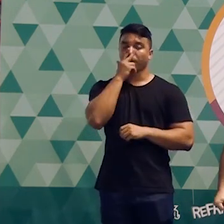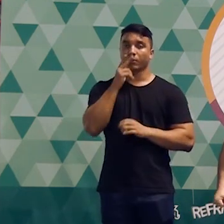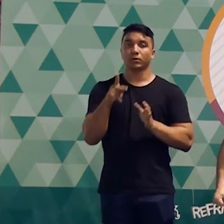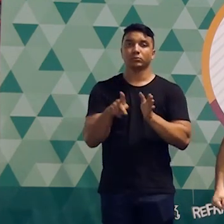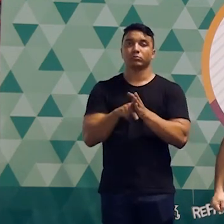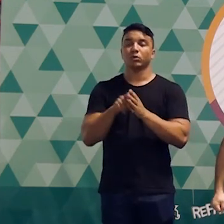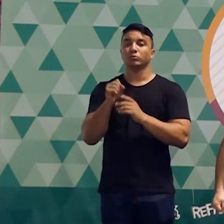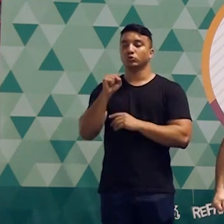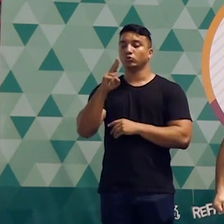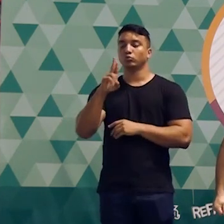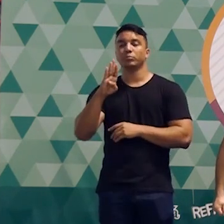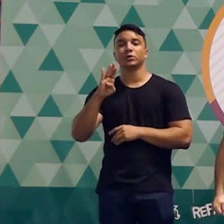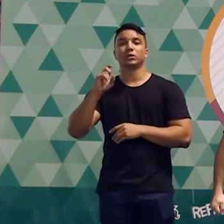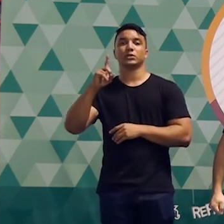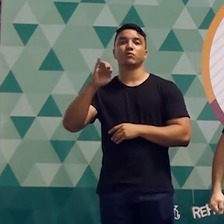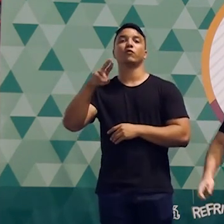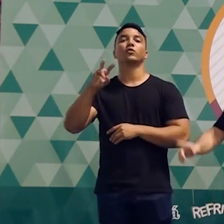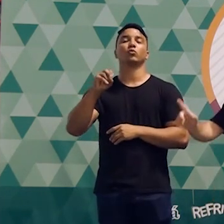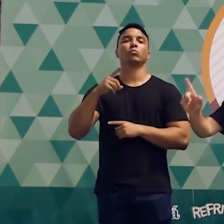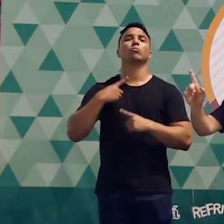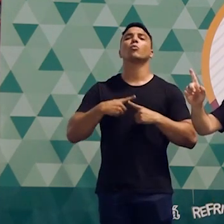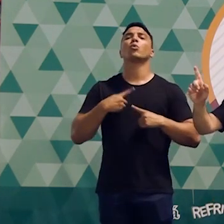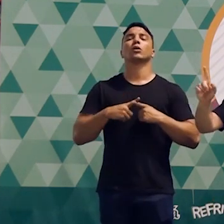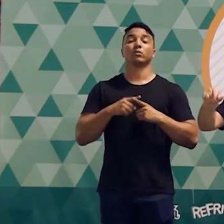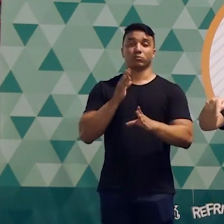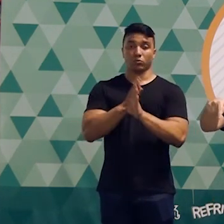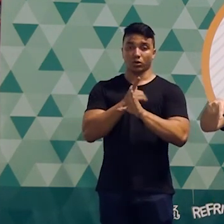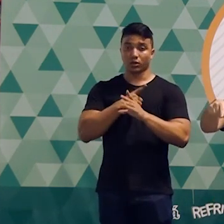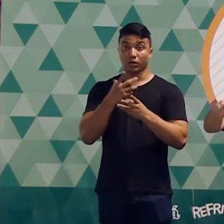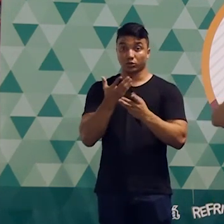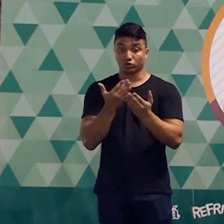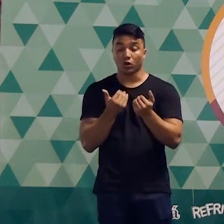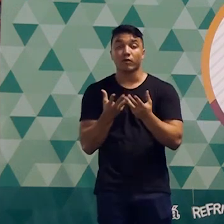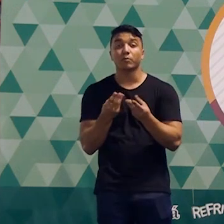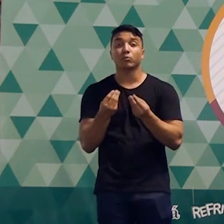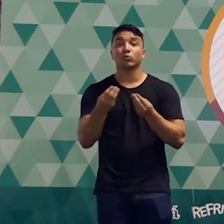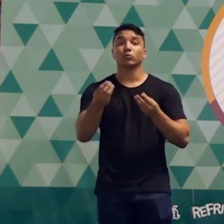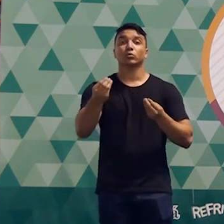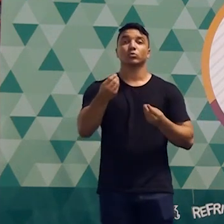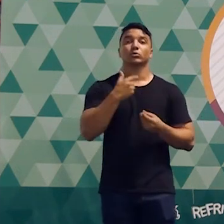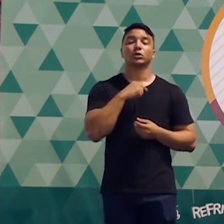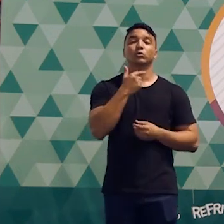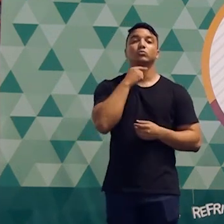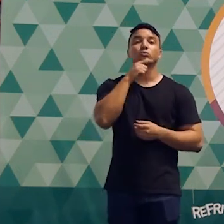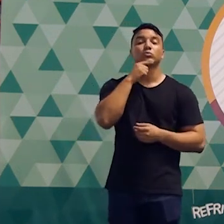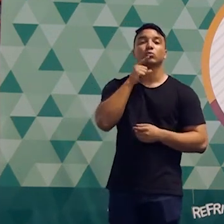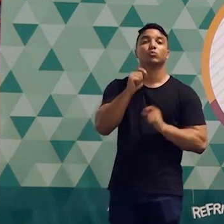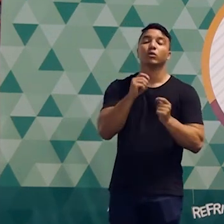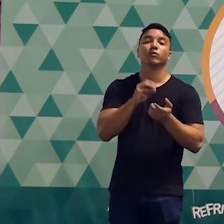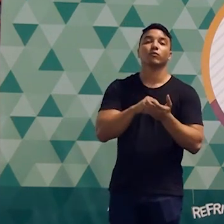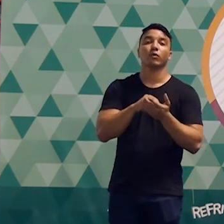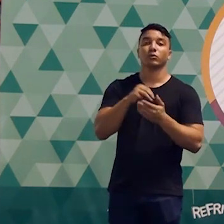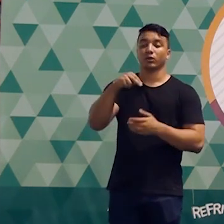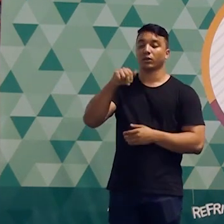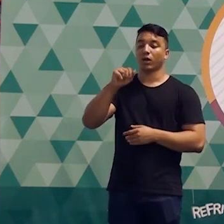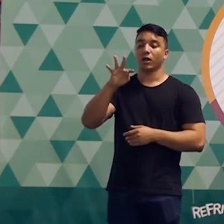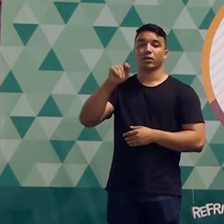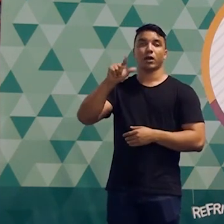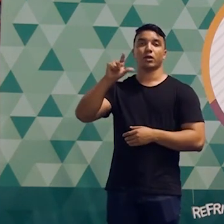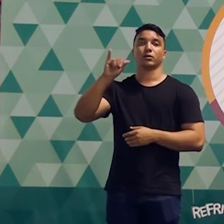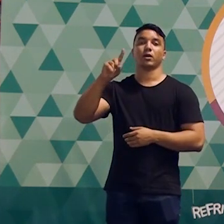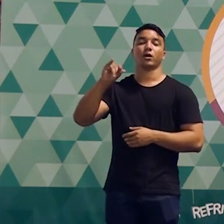país subdesenvolvido. Por quê? Porque se tem muito jovem, é porque eles não têm controle de